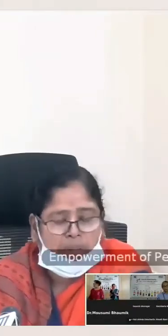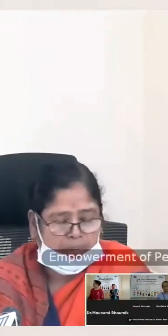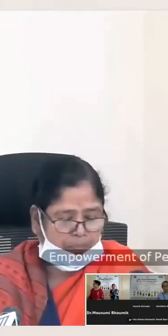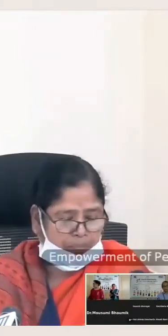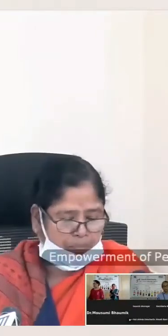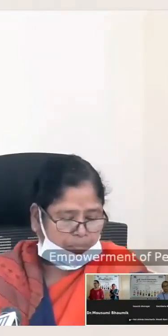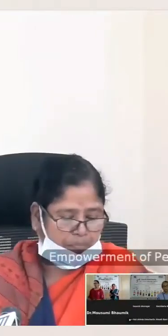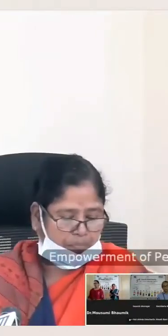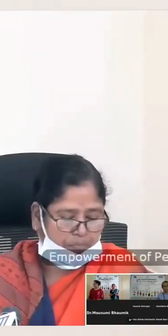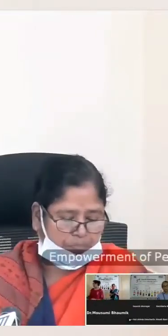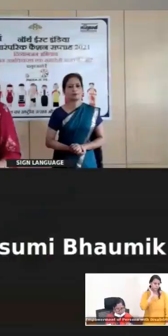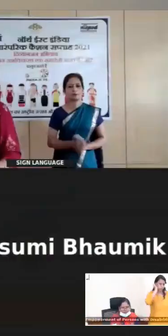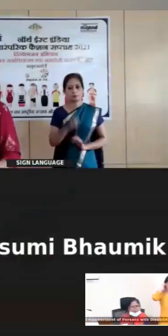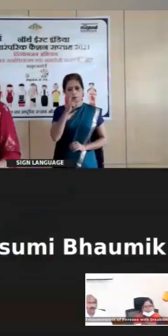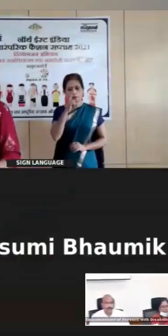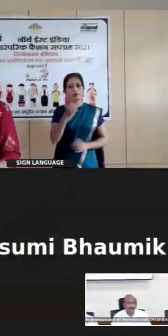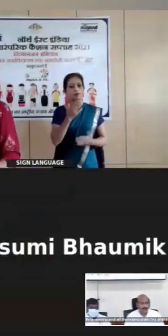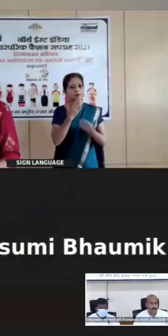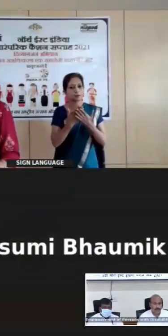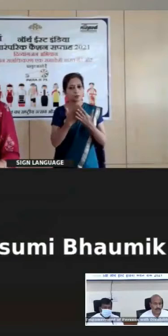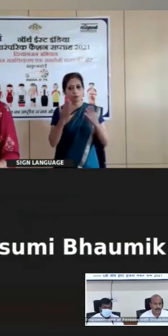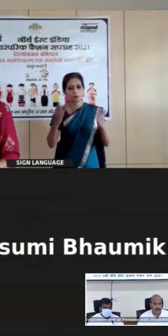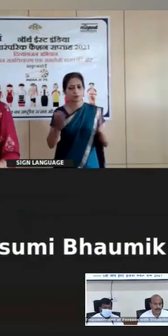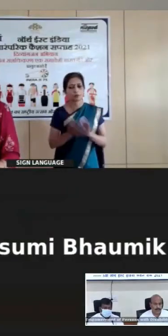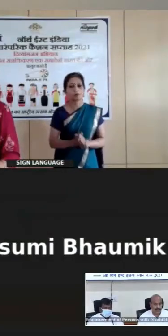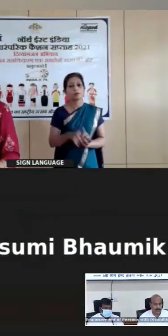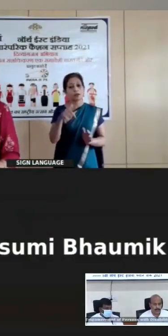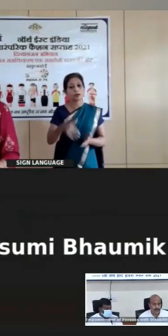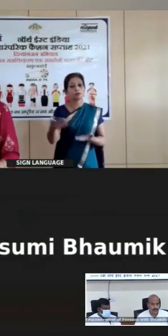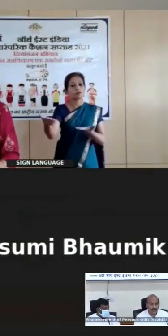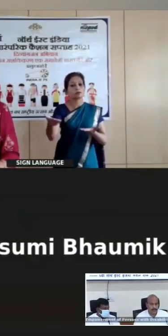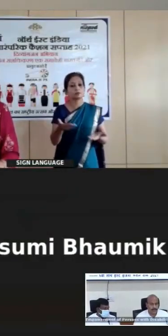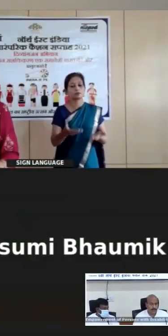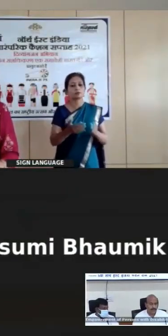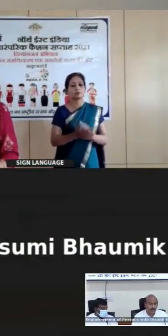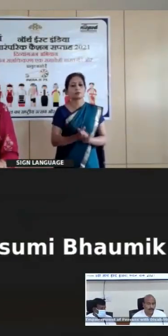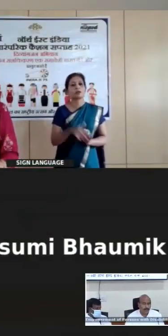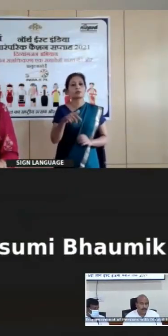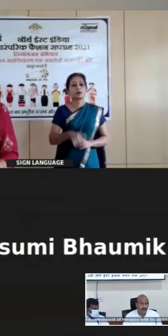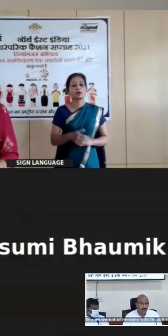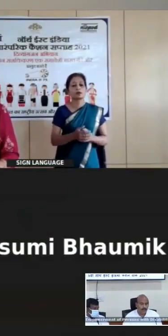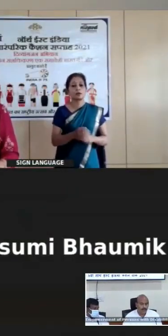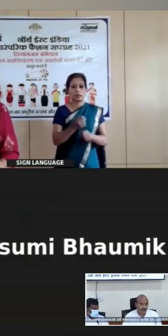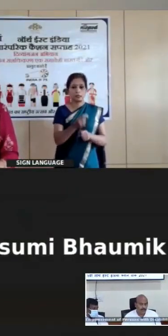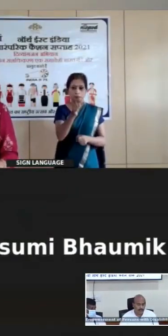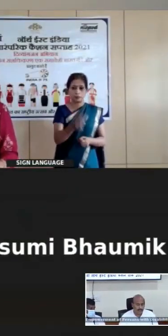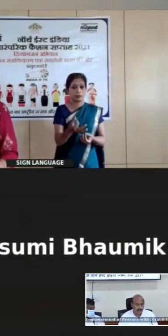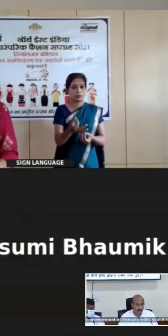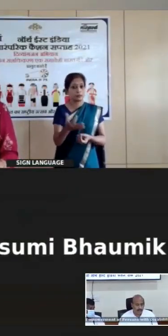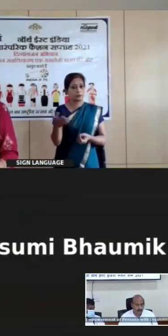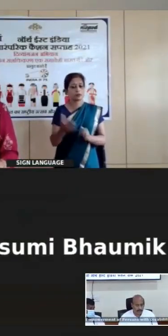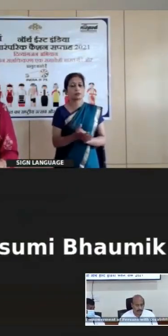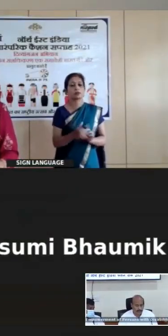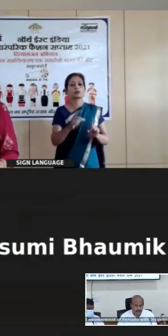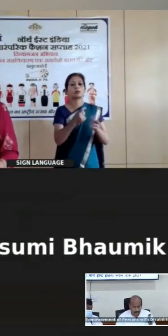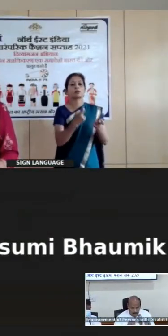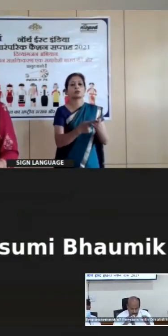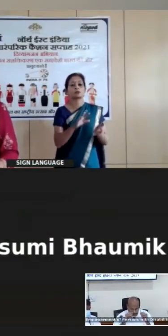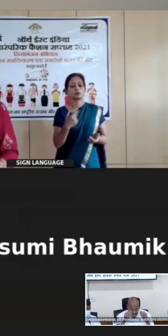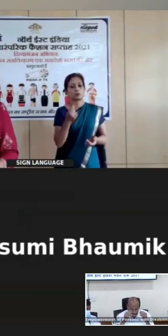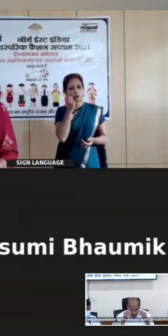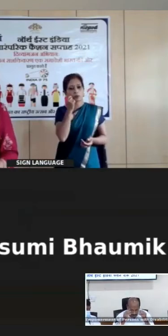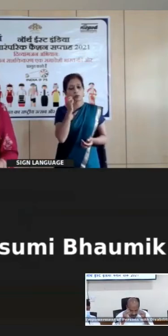प्रणाम करती हूँ। धन्यवाद। बहुत बहुत धन्यवाद। अब मैं आमंत्रित करना चाहूंगी हमारे मुख्य अतिथि जी को, जो कि हैं